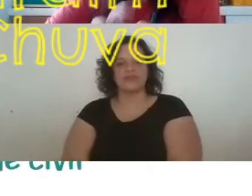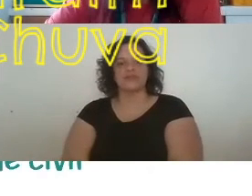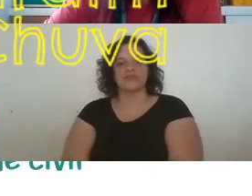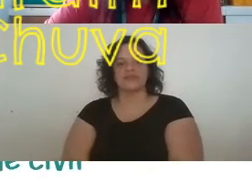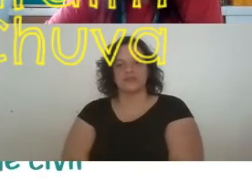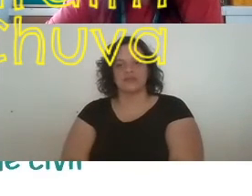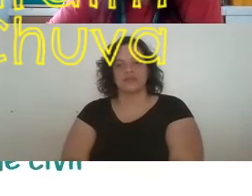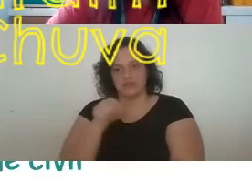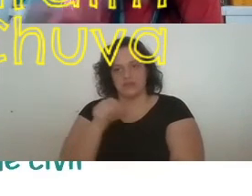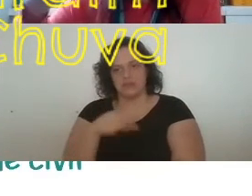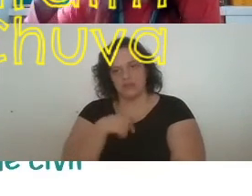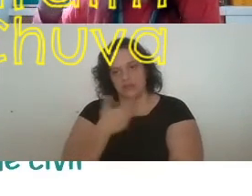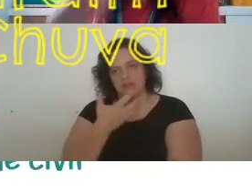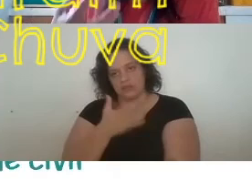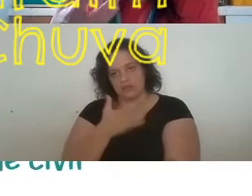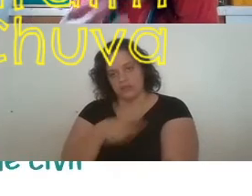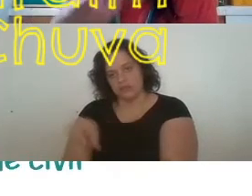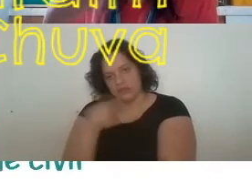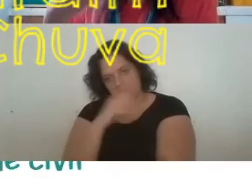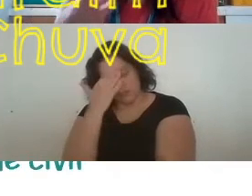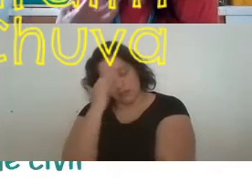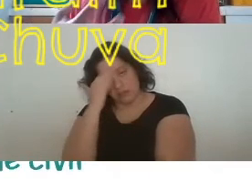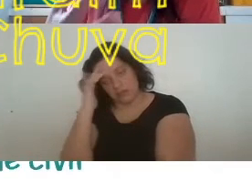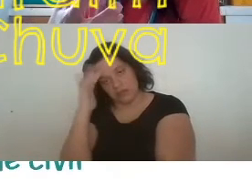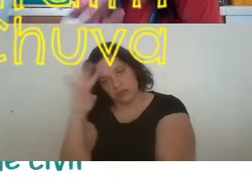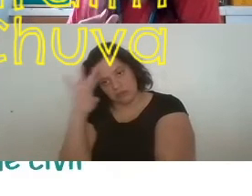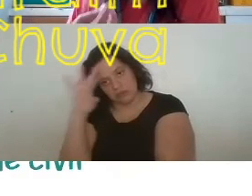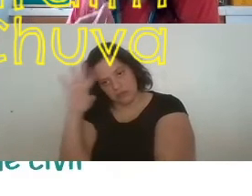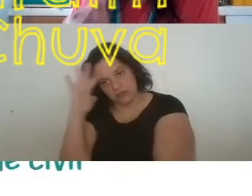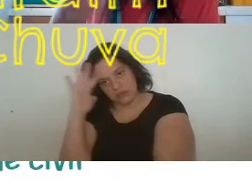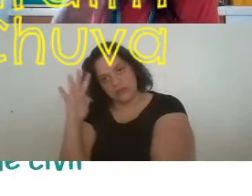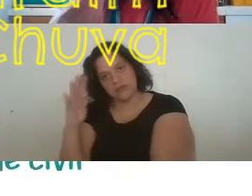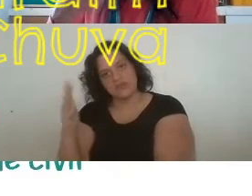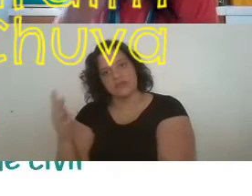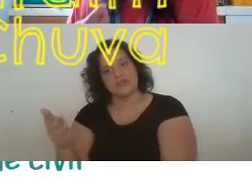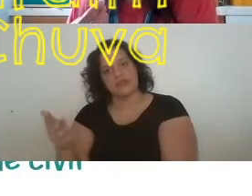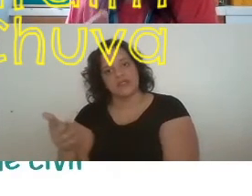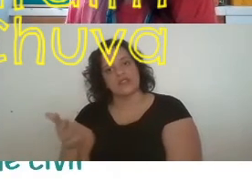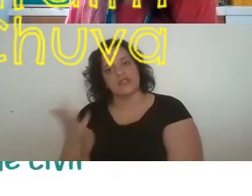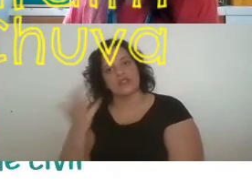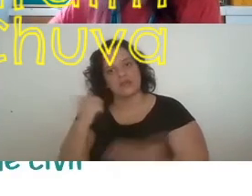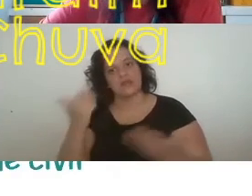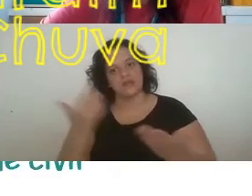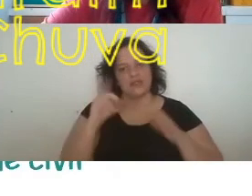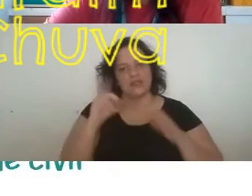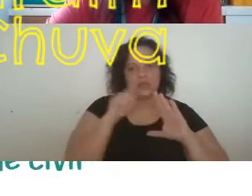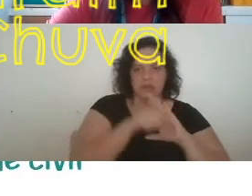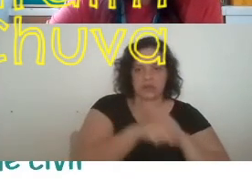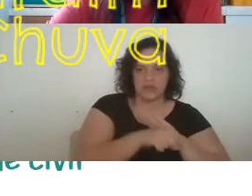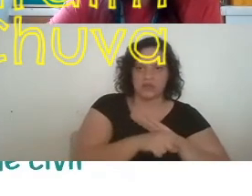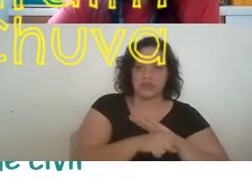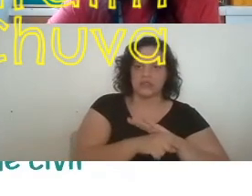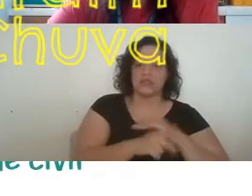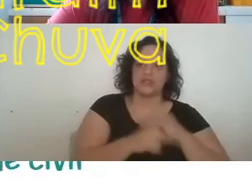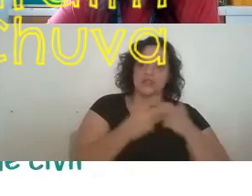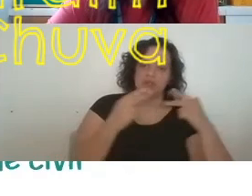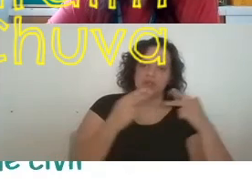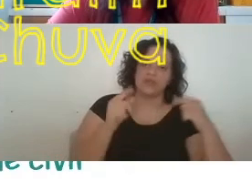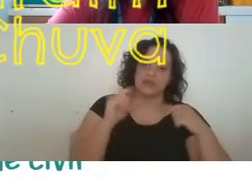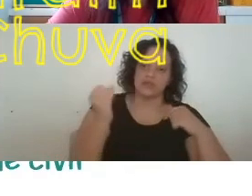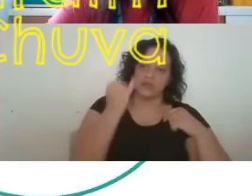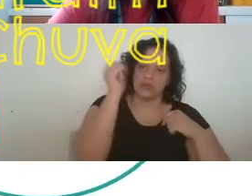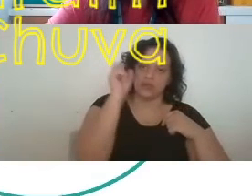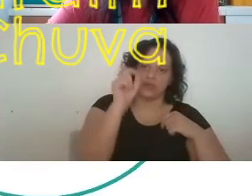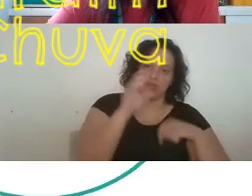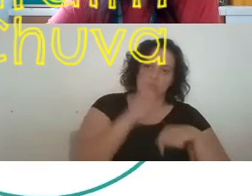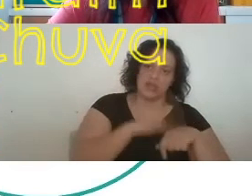que vocês formassem uma imagem, apesar da gente hoje estar aprofundando esse ponto tão importante que é o manejo integrado